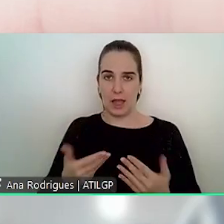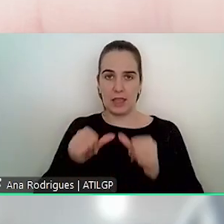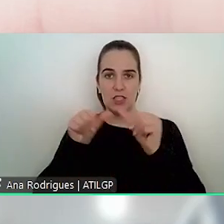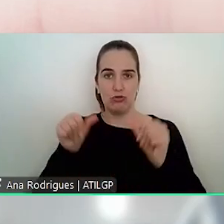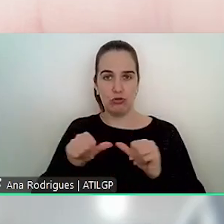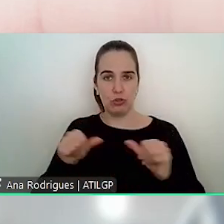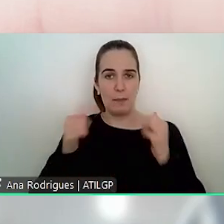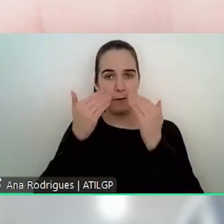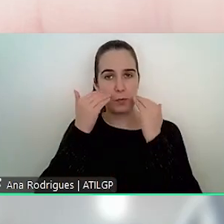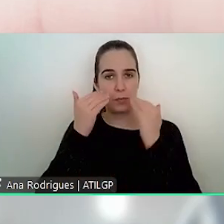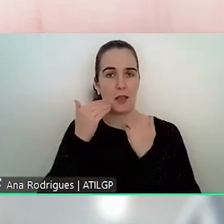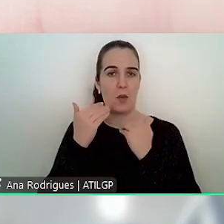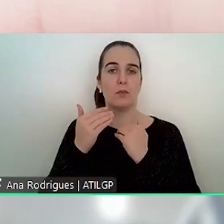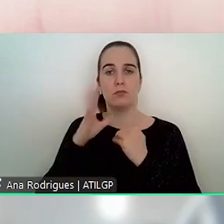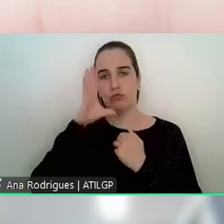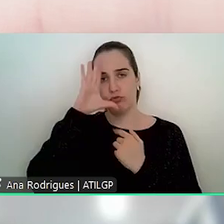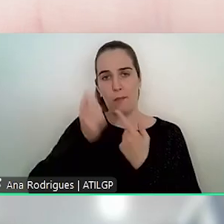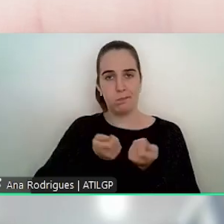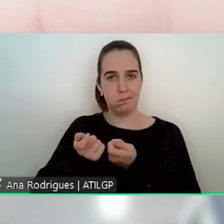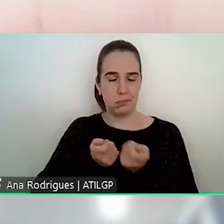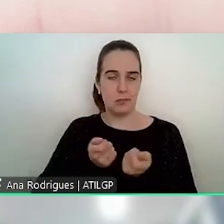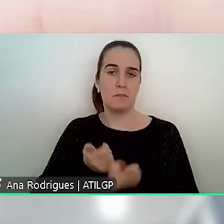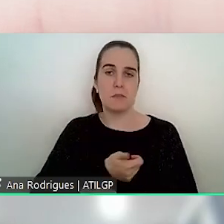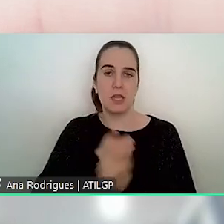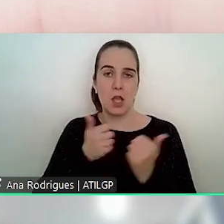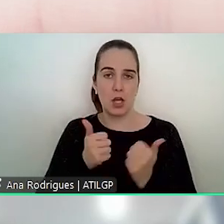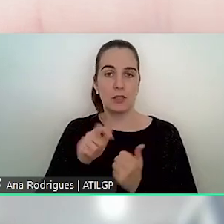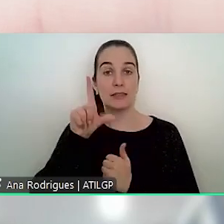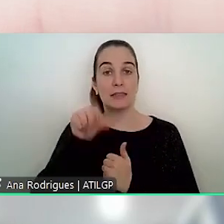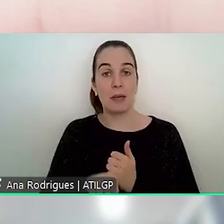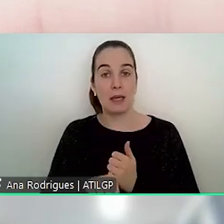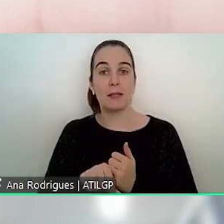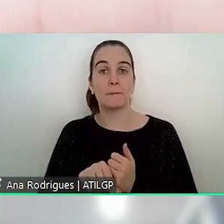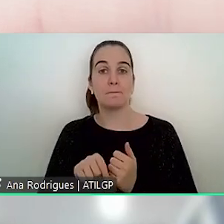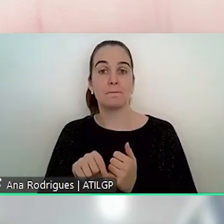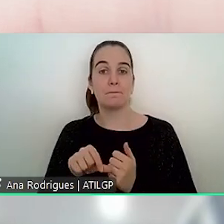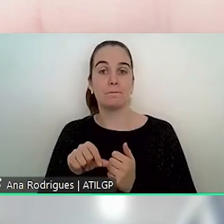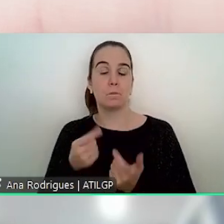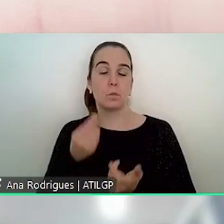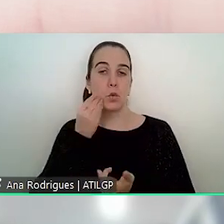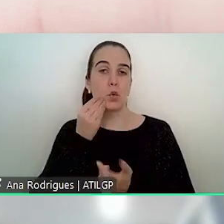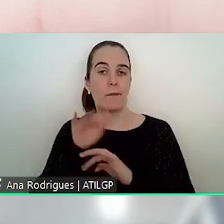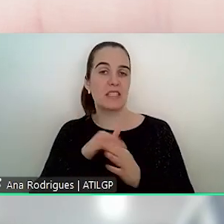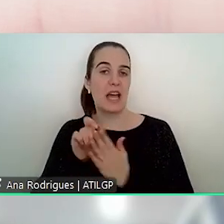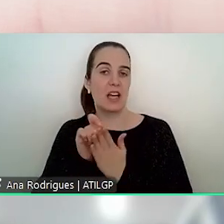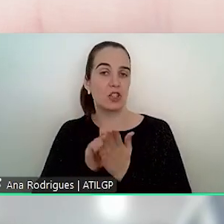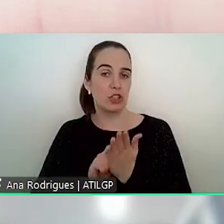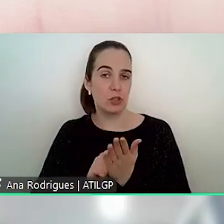de informação da Organização do Estado, quer também a parte que dizia respeito ao registro